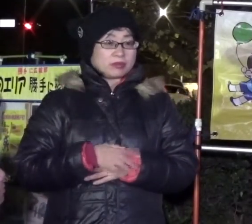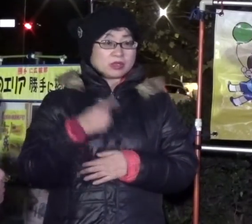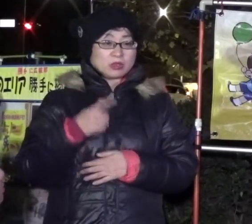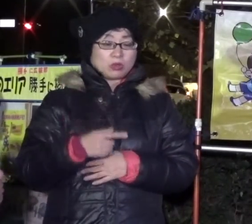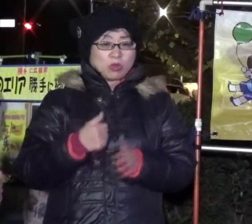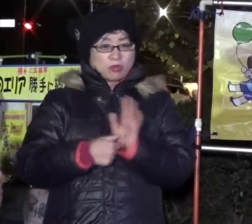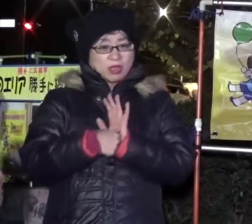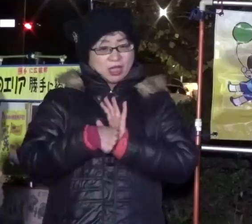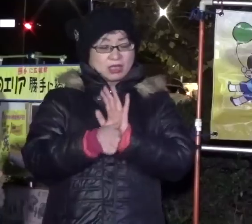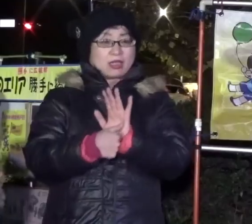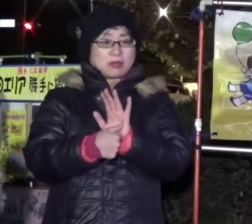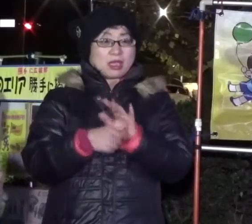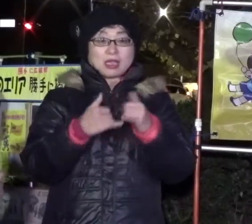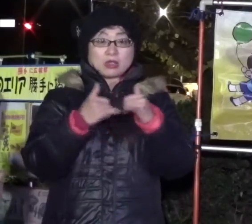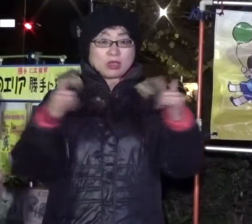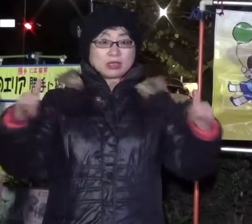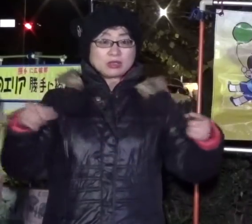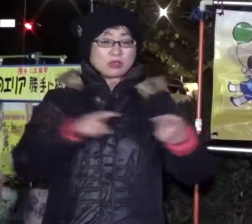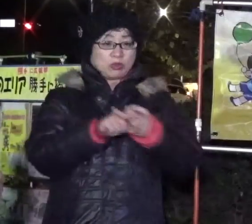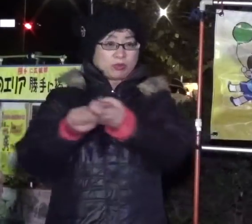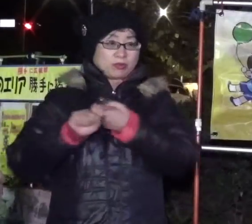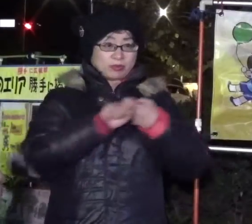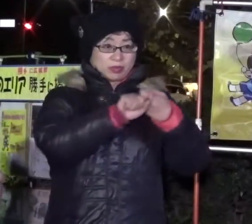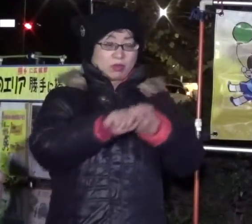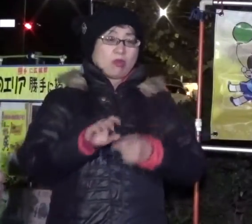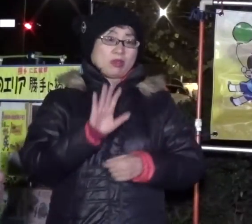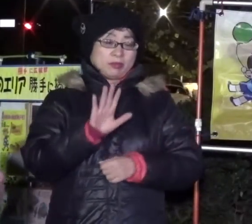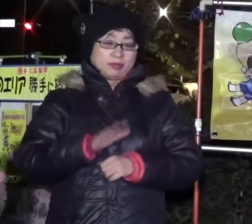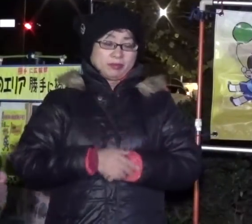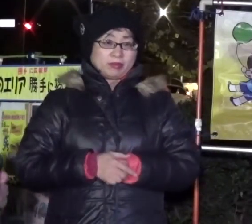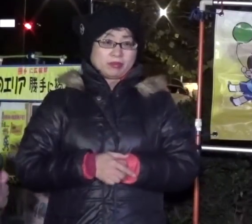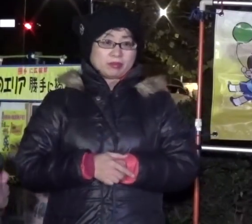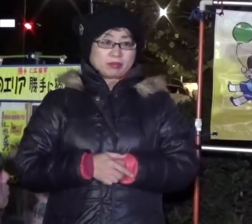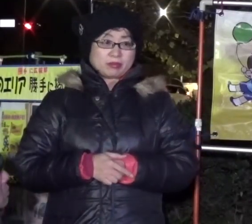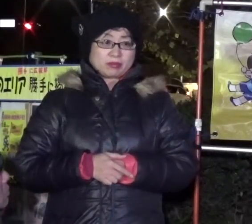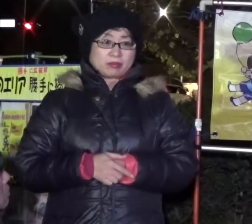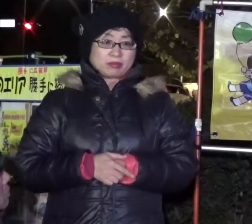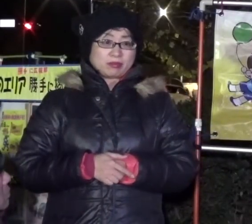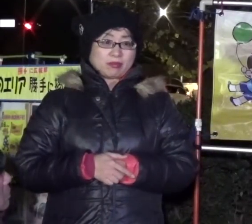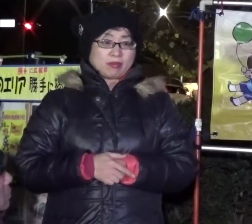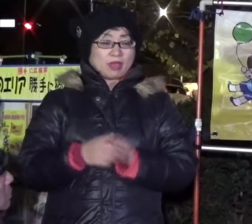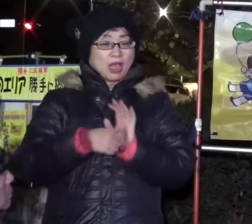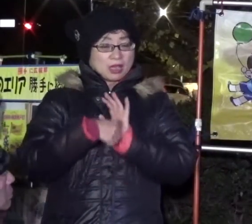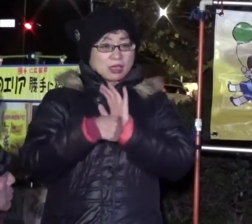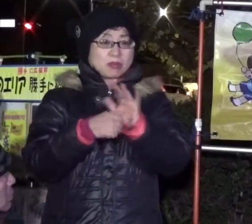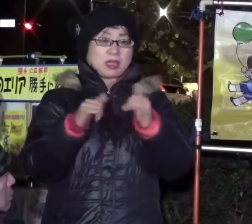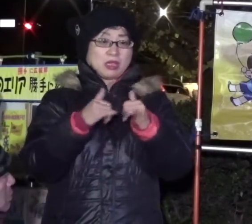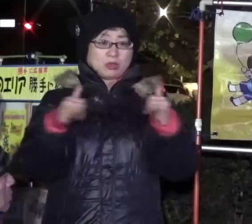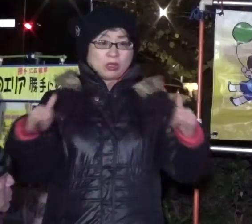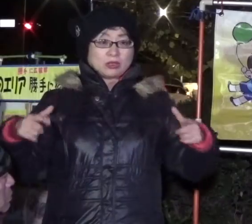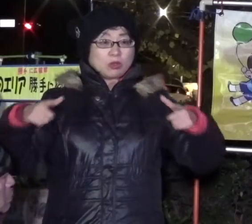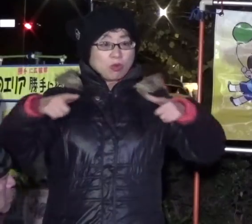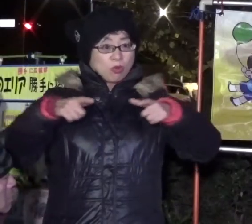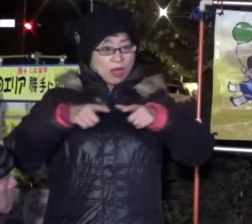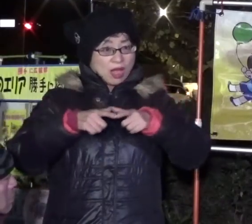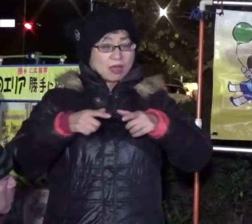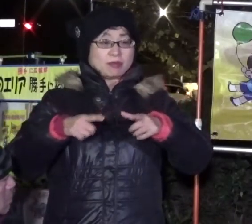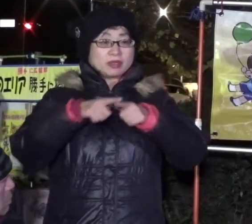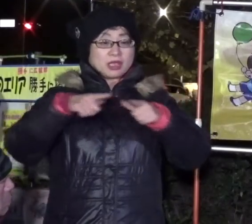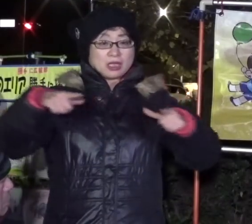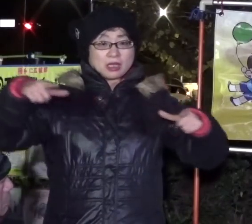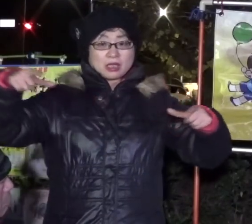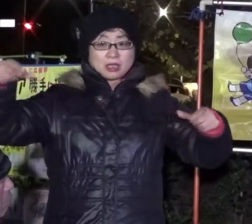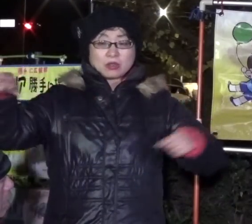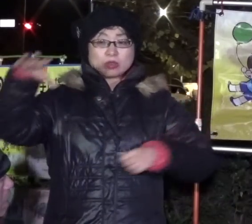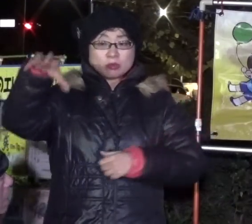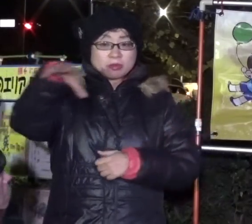めない人たちのネットワークです。皆さん、この諦めない人たちの輪を全国各地